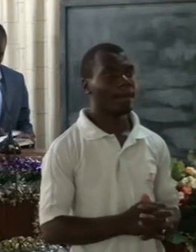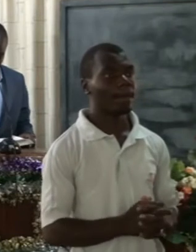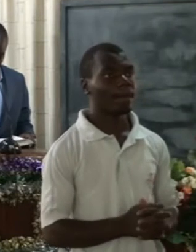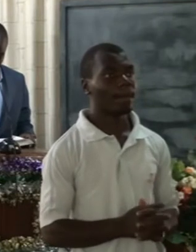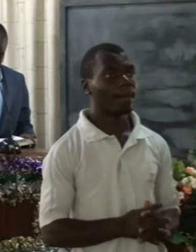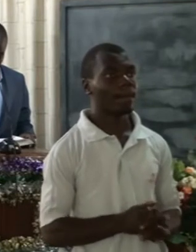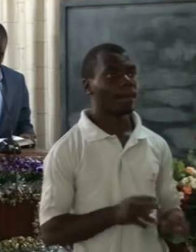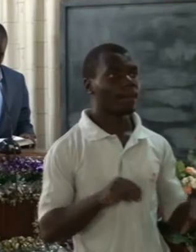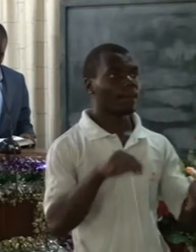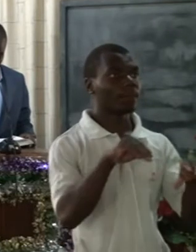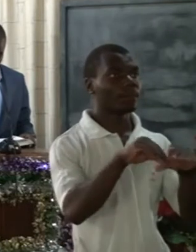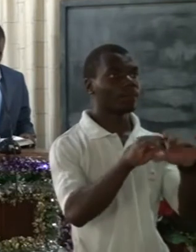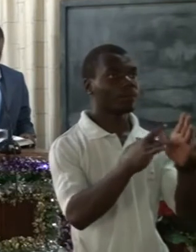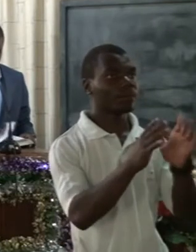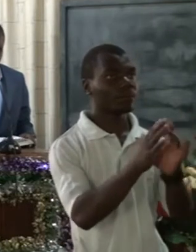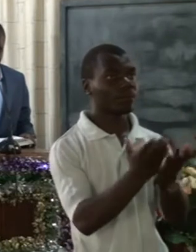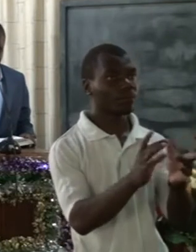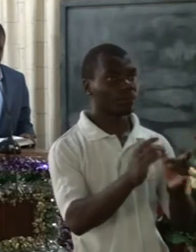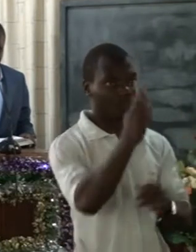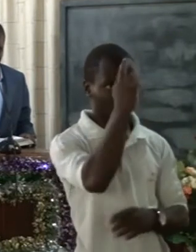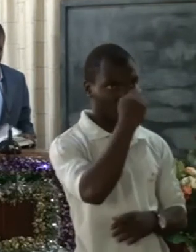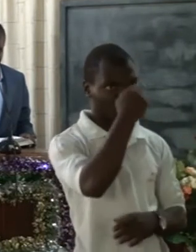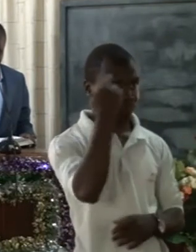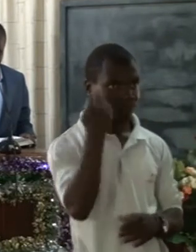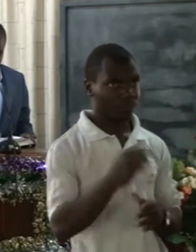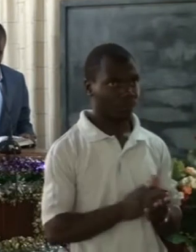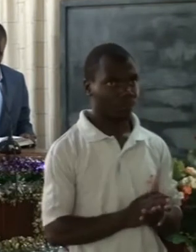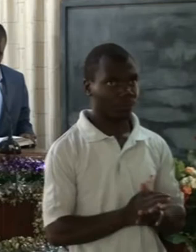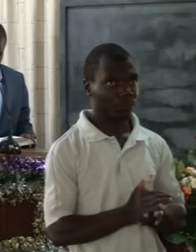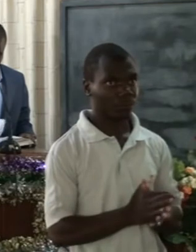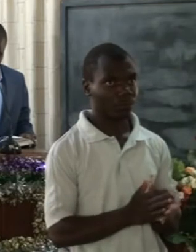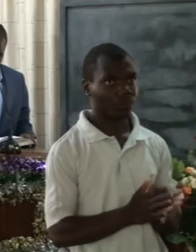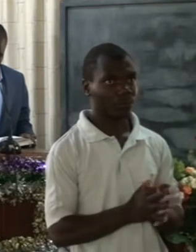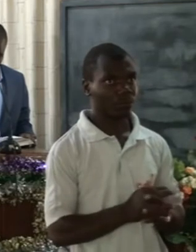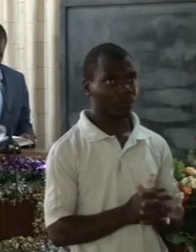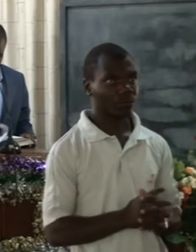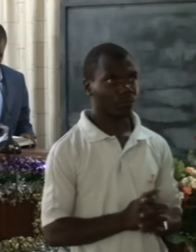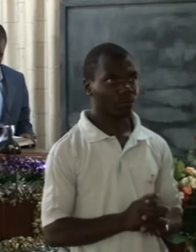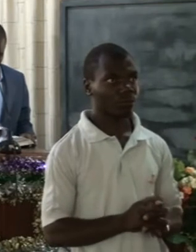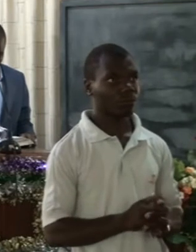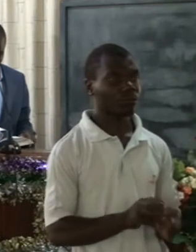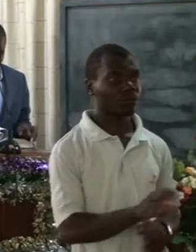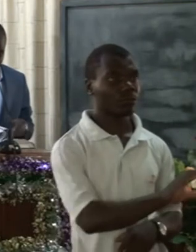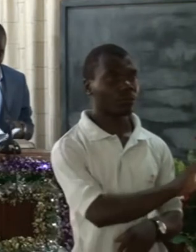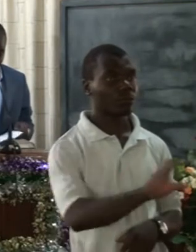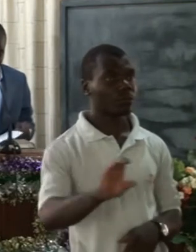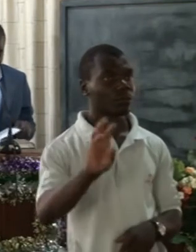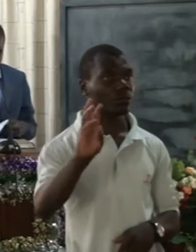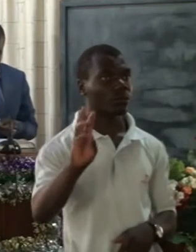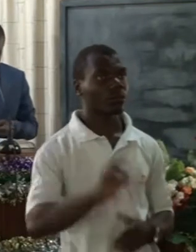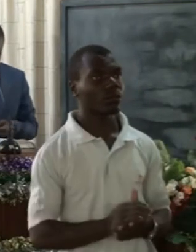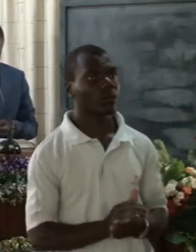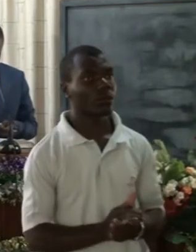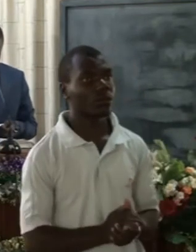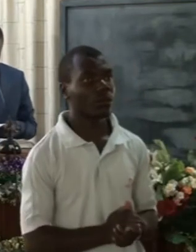Katika kitabu ya Warumi. Dans le livre des Romains. Sura sita. Romains chapitre